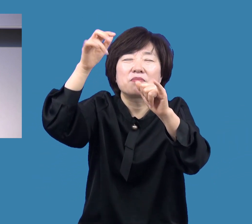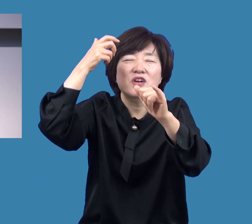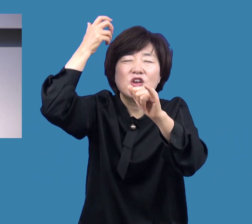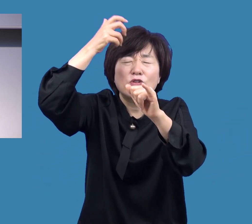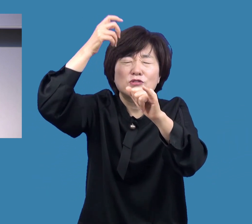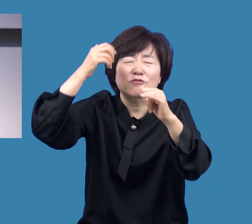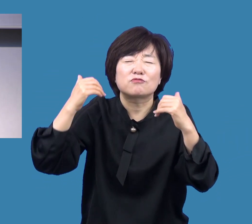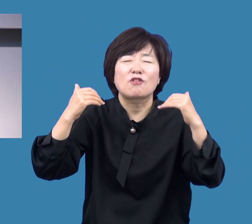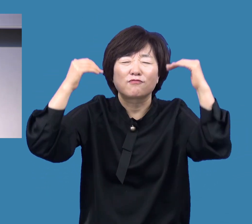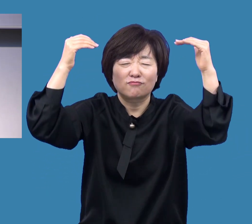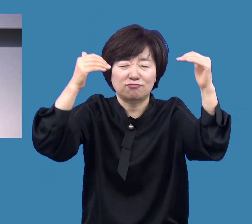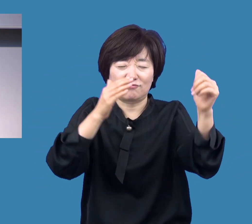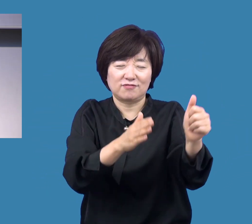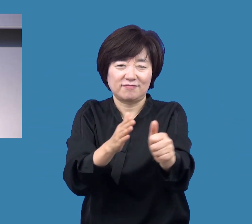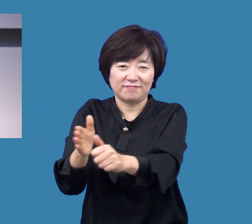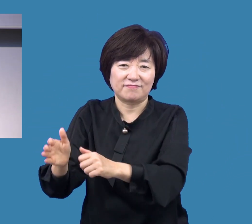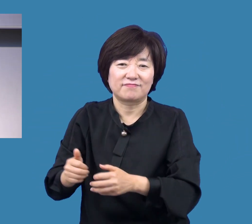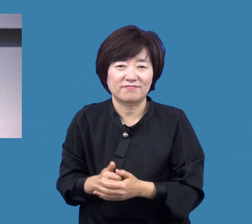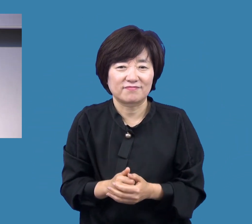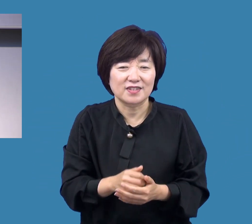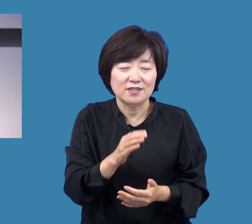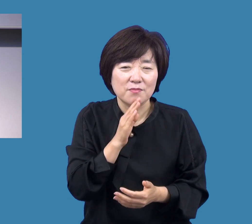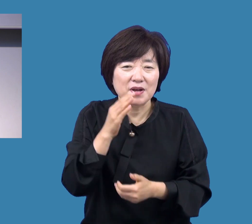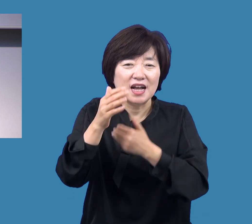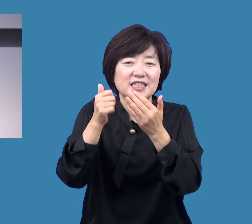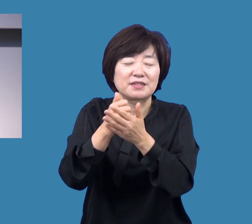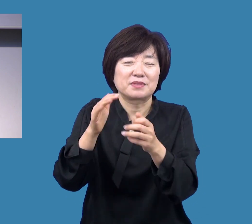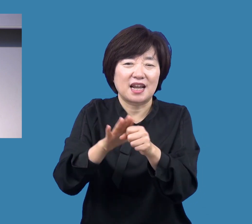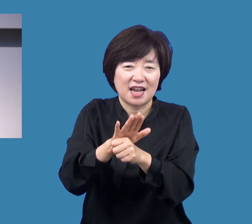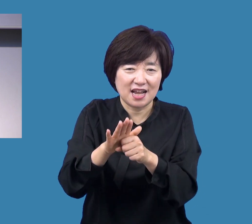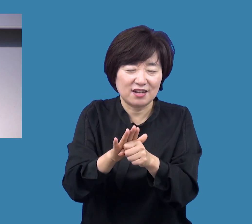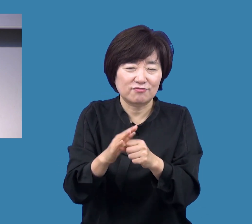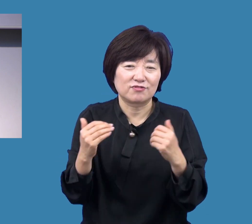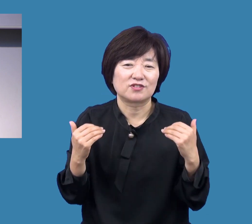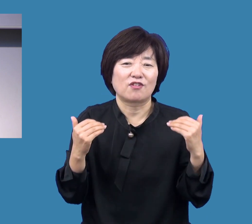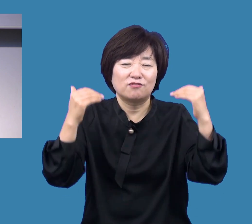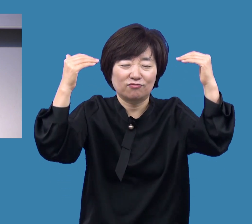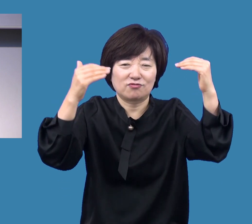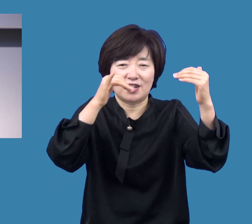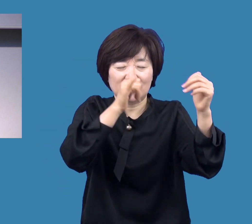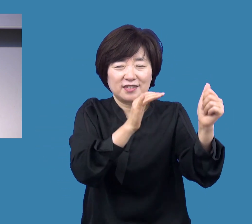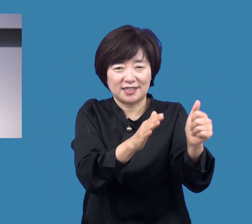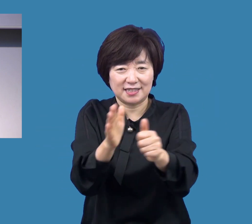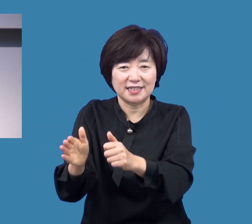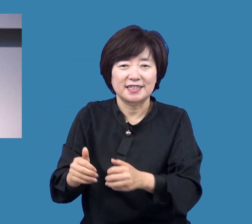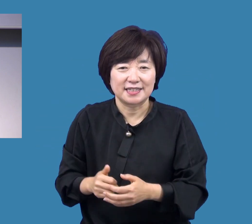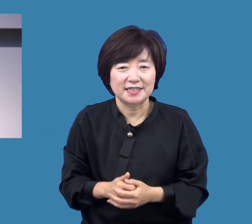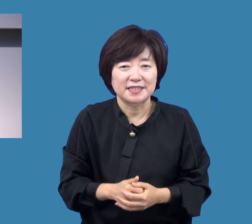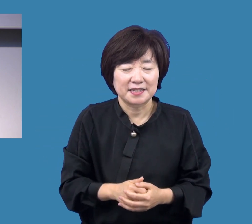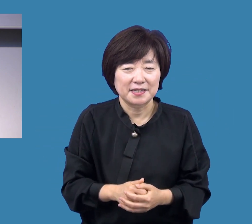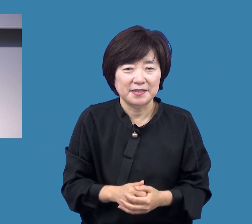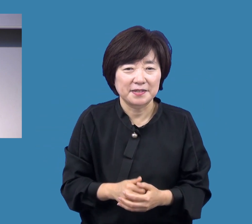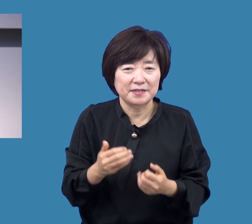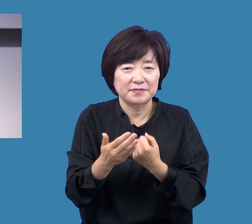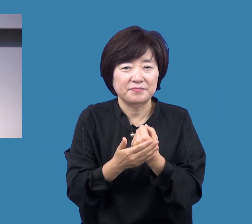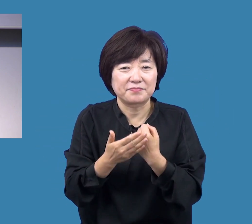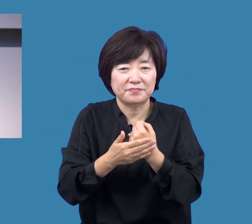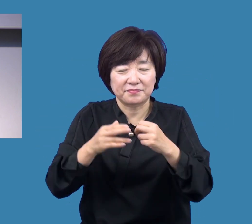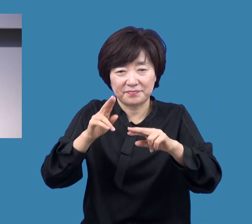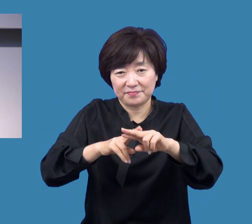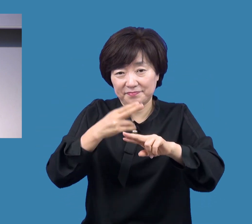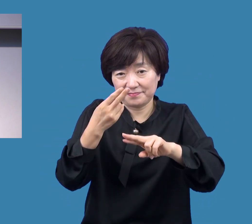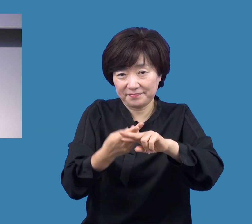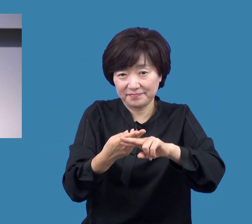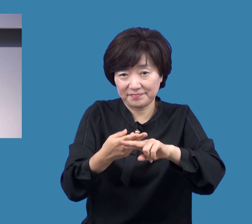되세요. 정말 하나님 사랑하고 정말 성숙한 사람들이 되세요. 그게 상급이지, 은사하고 직분이 상급이